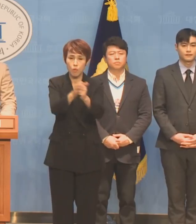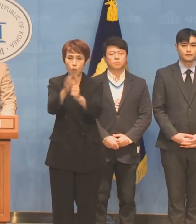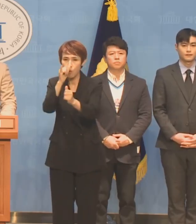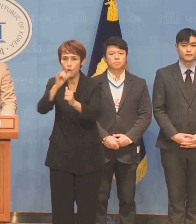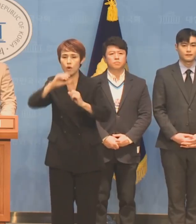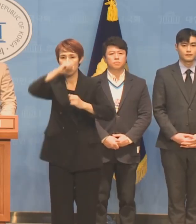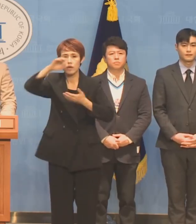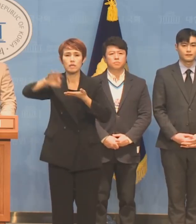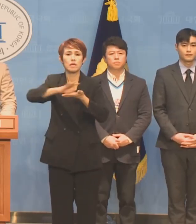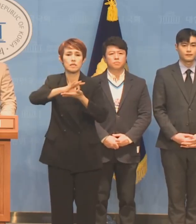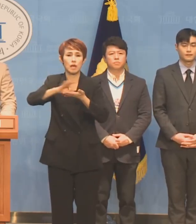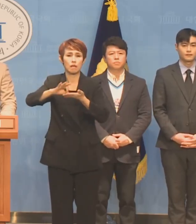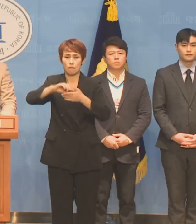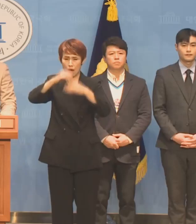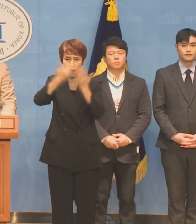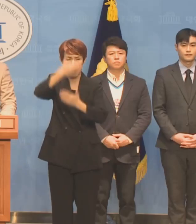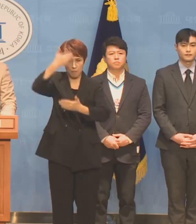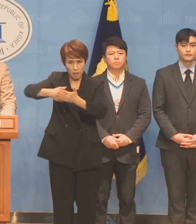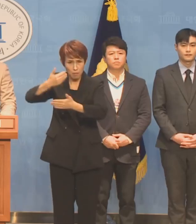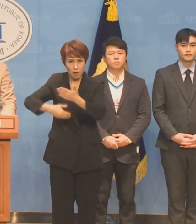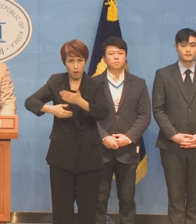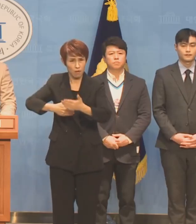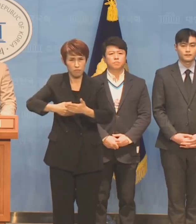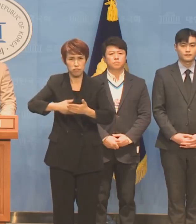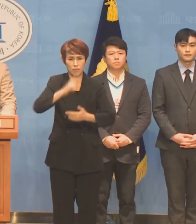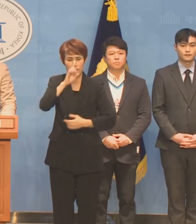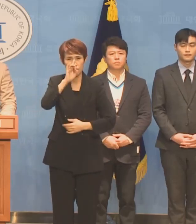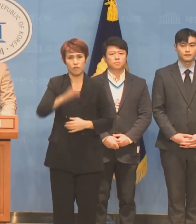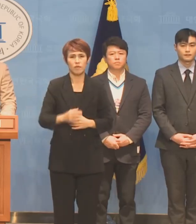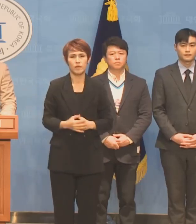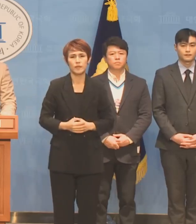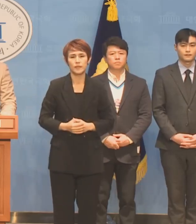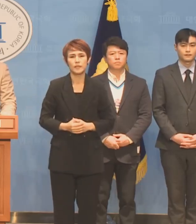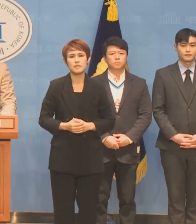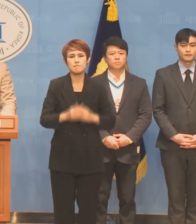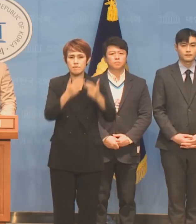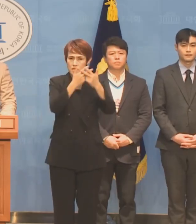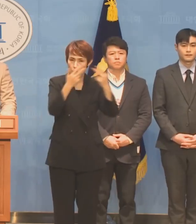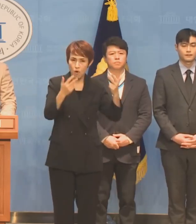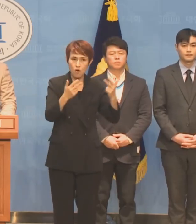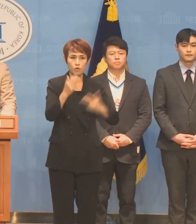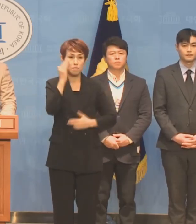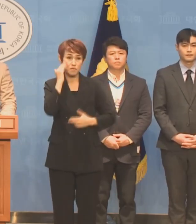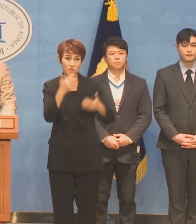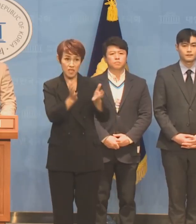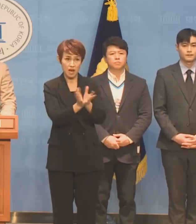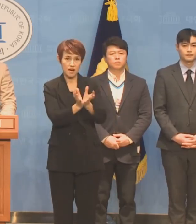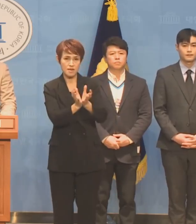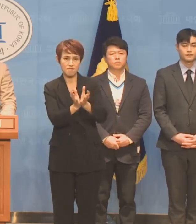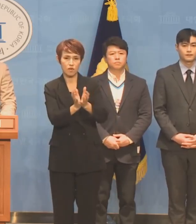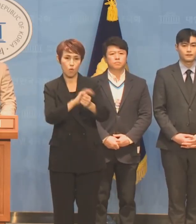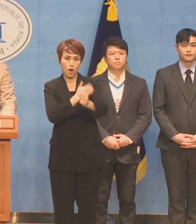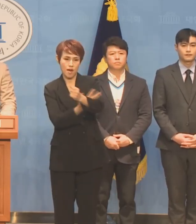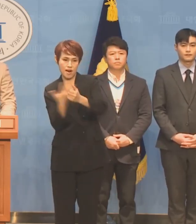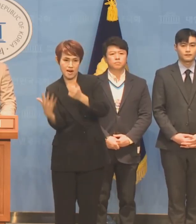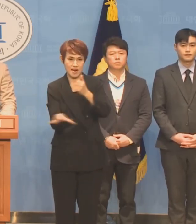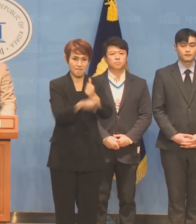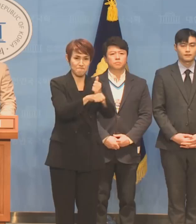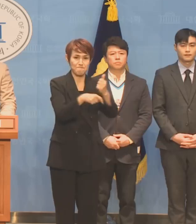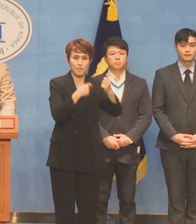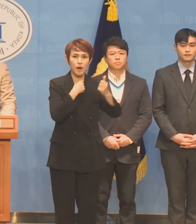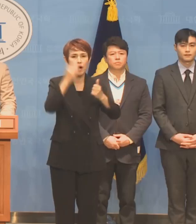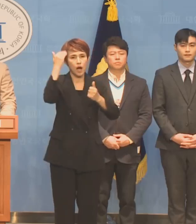국가 예산을 모조리 삭감할 수는 없습니다. 이재명과 민주당은 그저 권력을 찬탈해